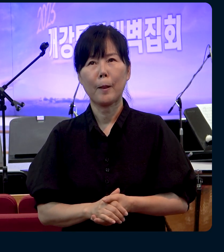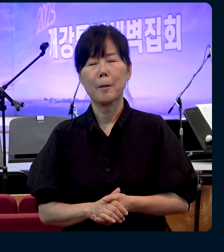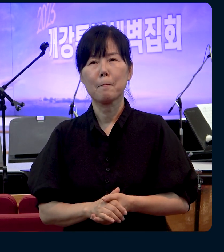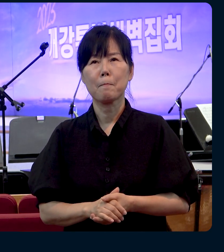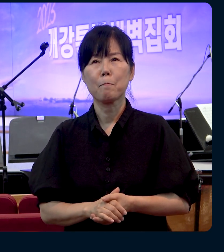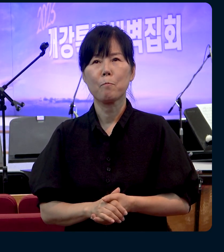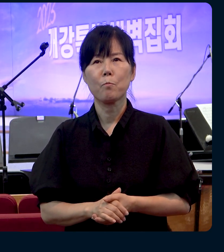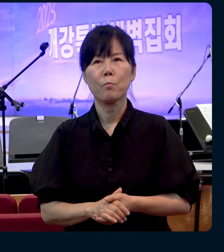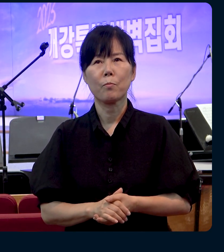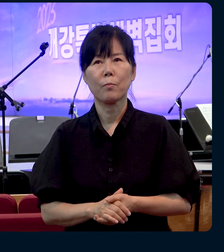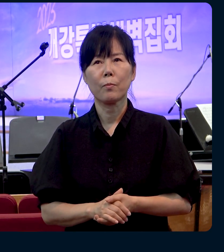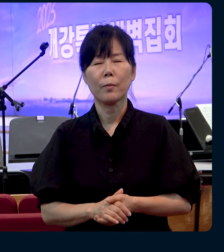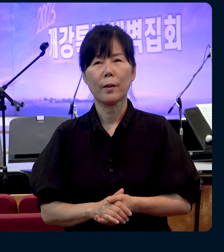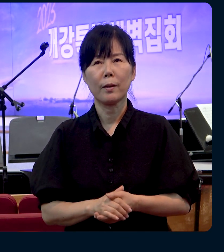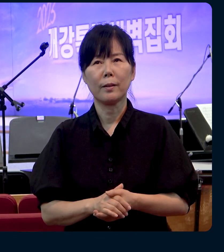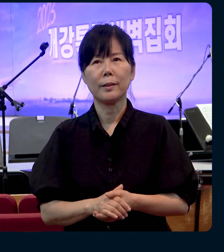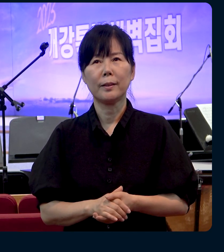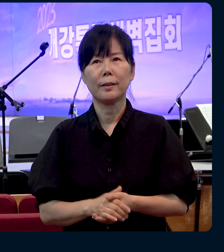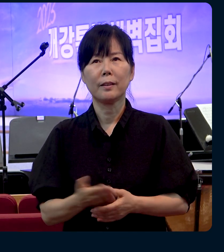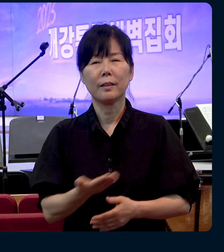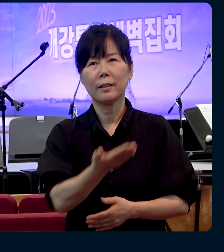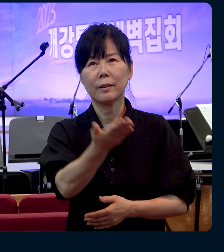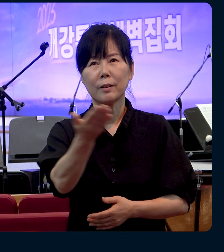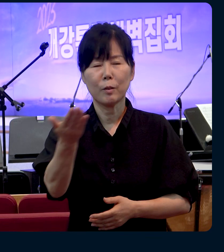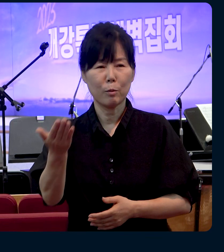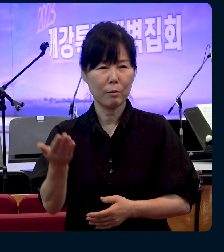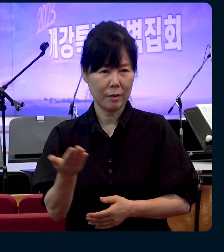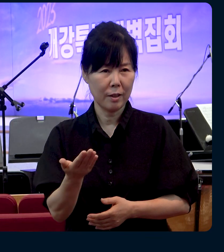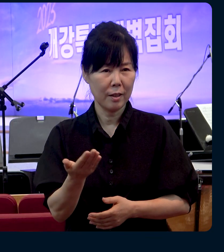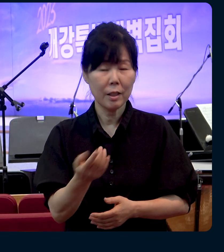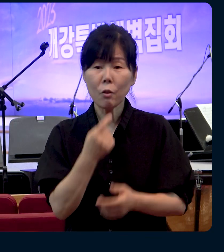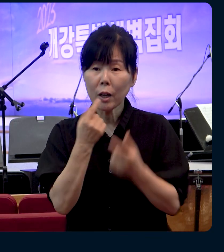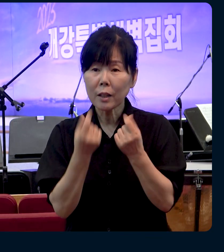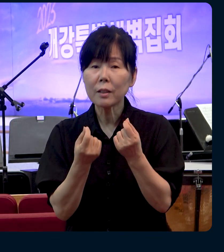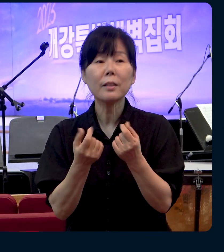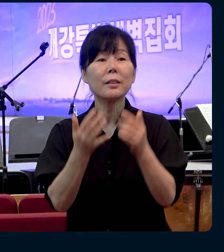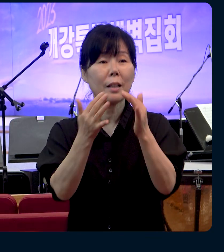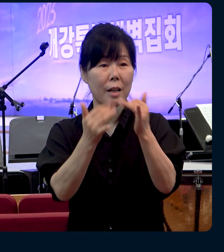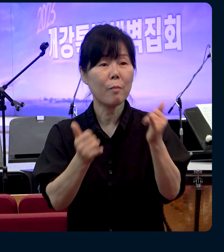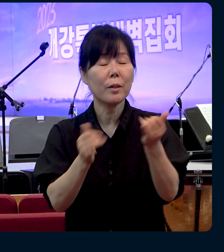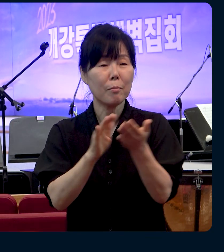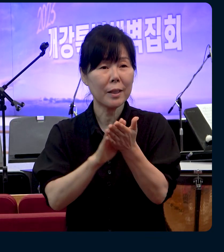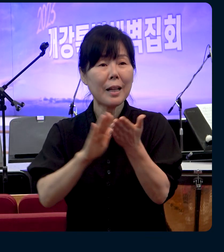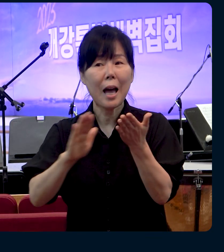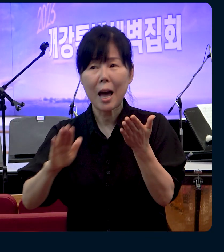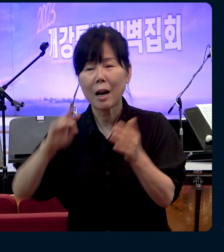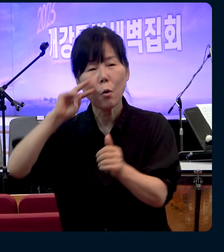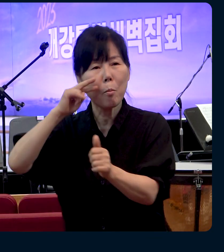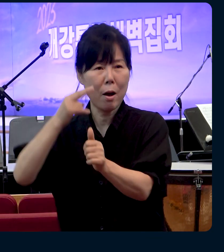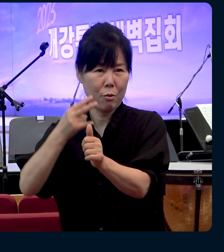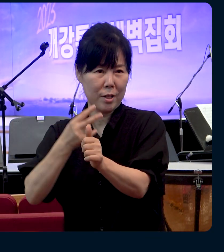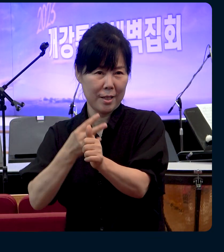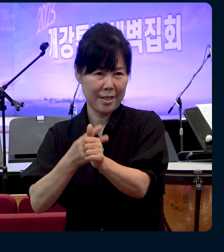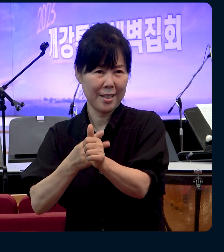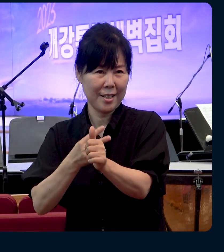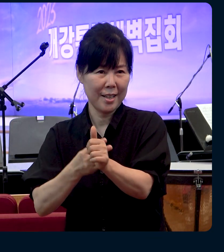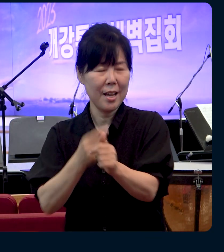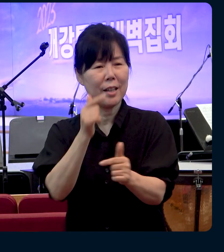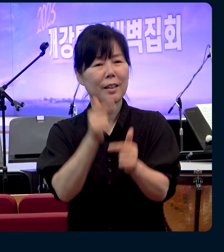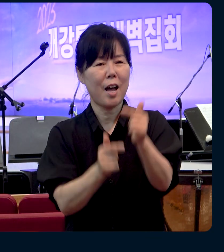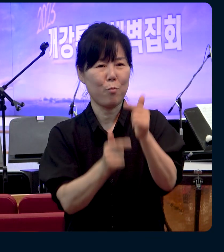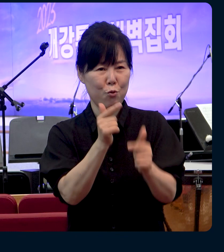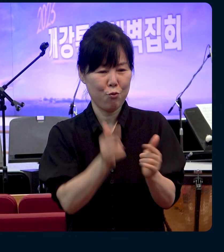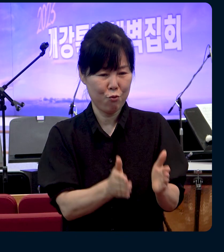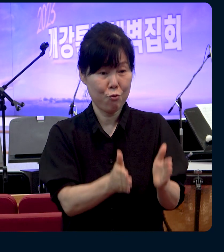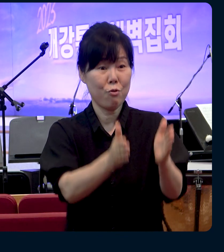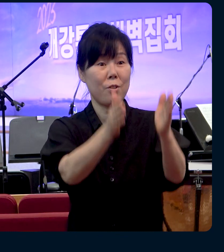이 그림을 그려주면서 여러분은 이런 사람입니다. 사도 바울은 여러분은 이런 사람입니다